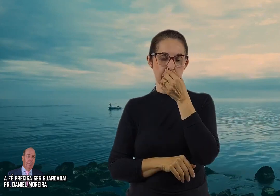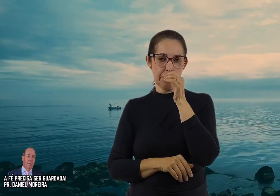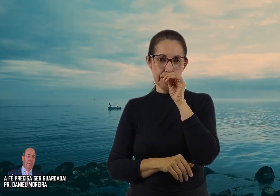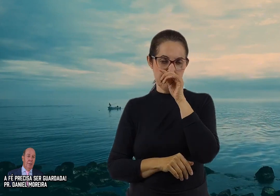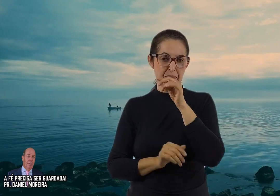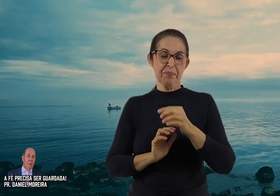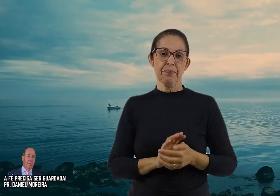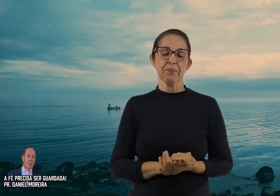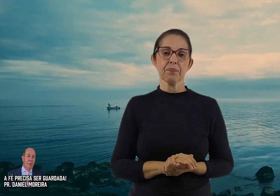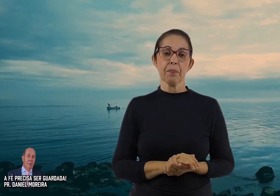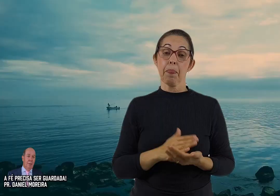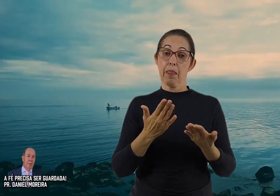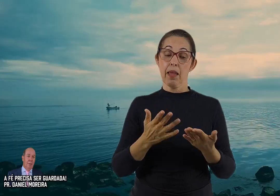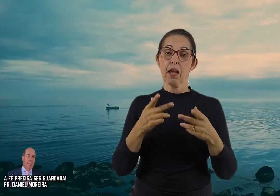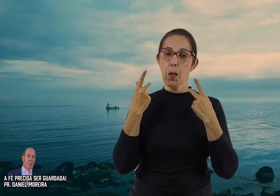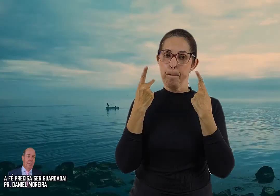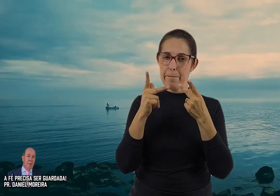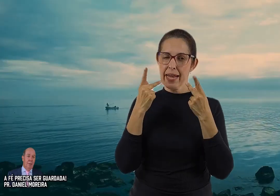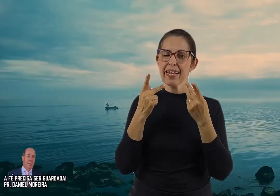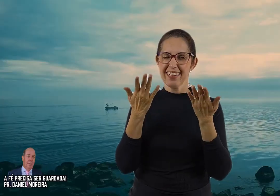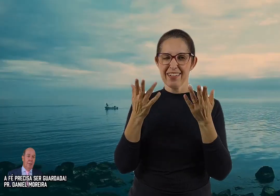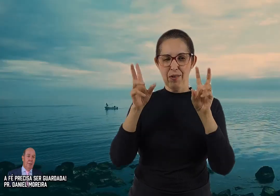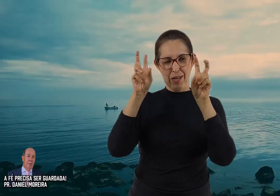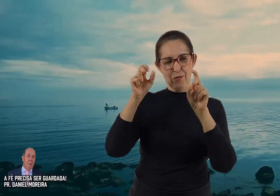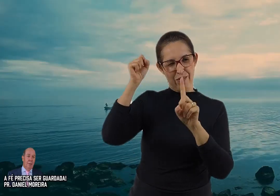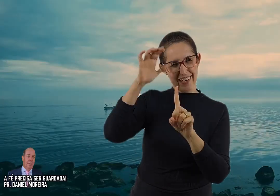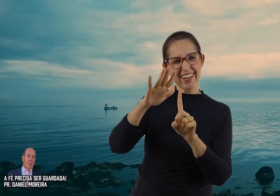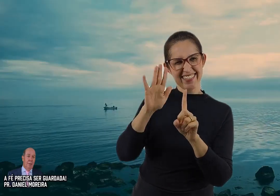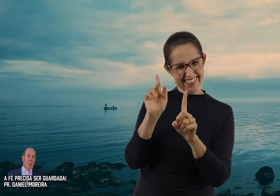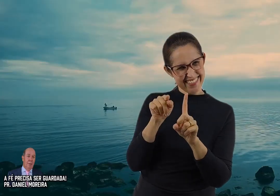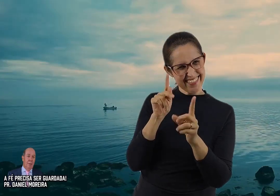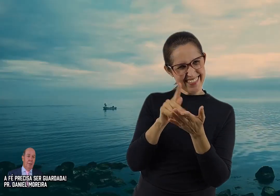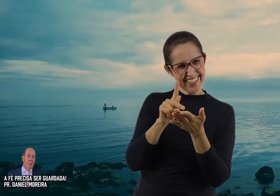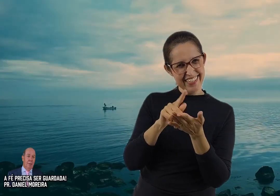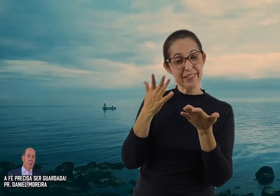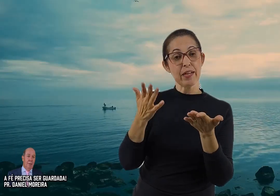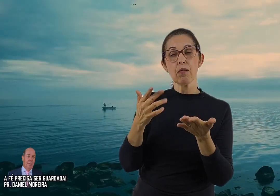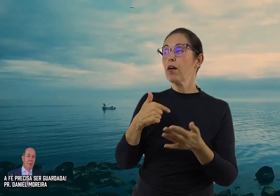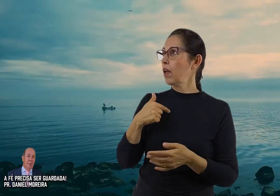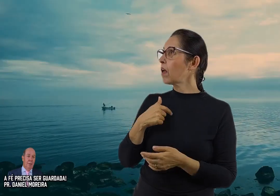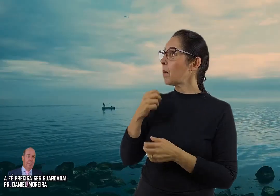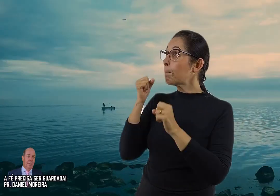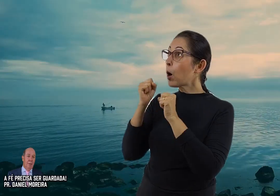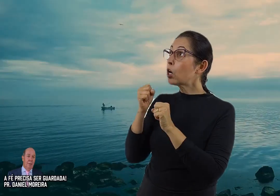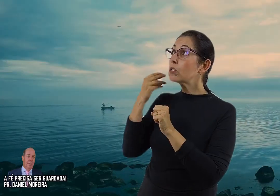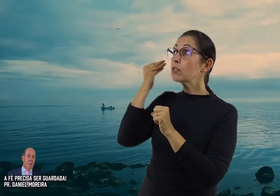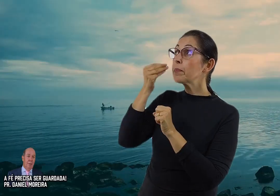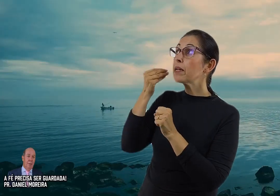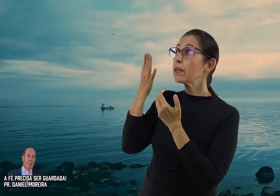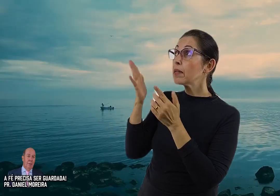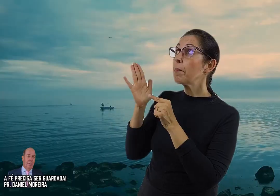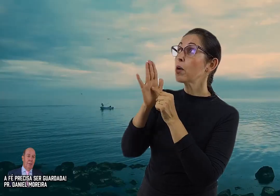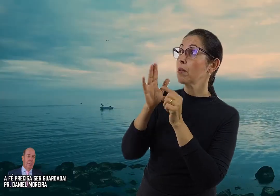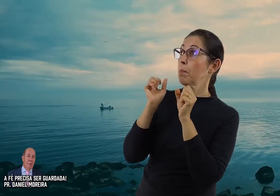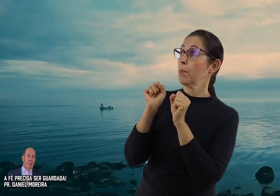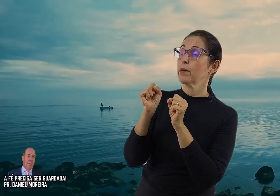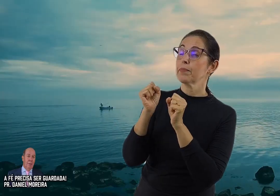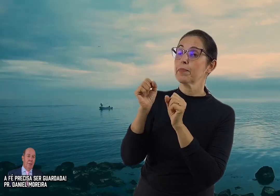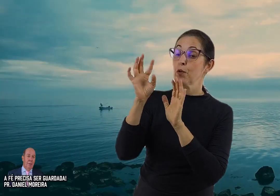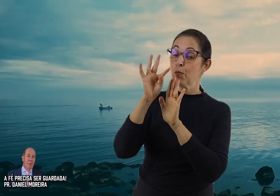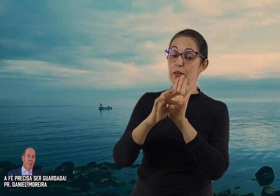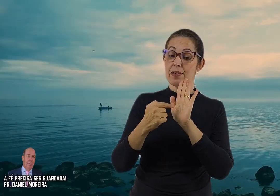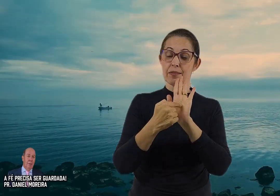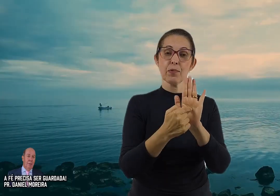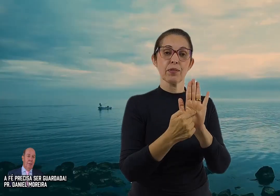Olha o texto deu na palavra. Eu preguei aqui muito sobre graça de Deus, não foi? Eu posso contar essa experiência aqui para a igreja? Olha o texto me deu.